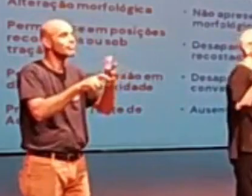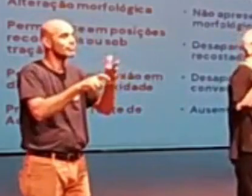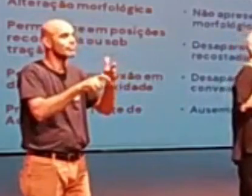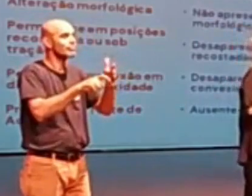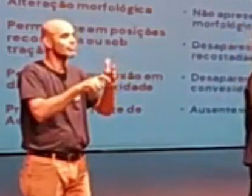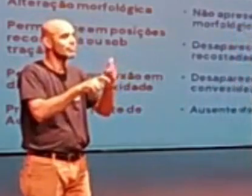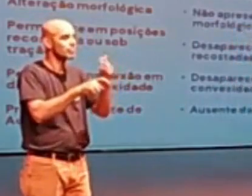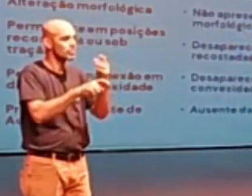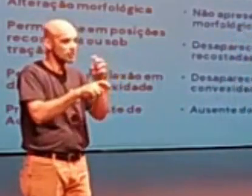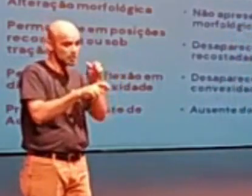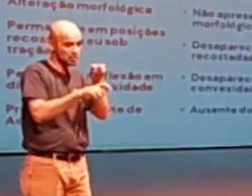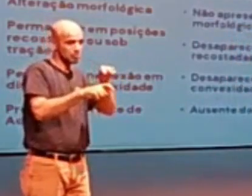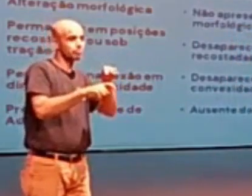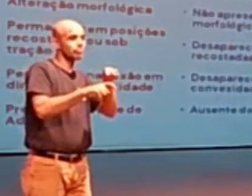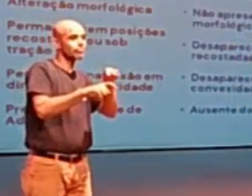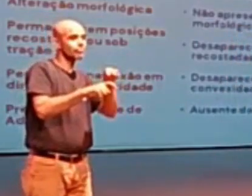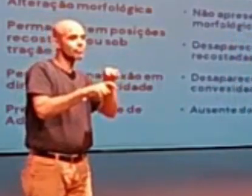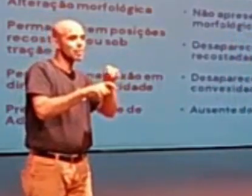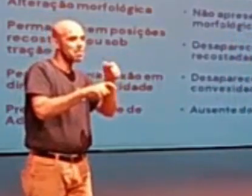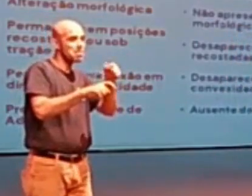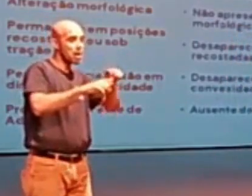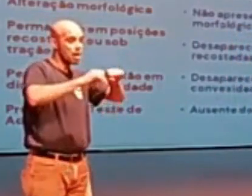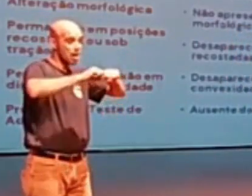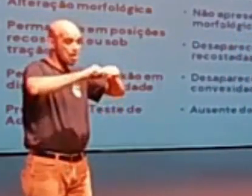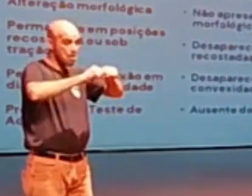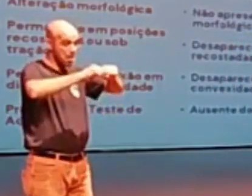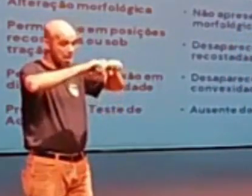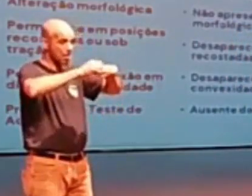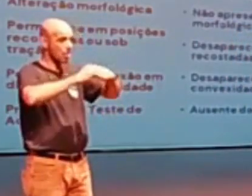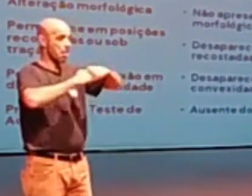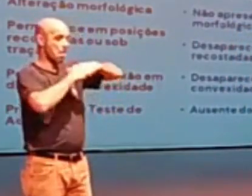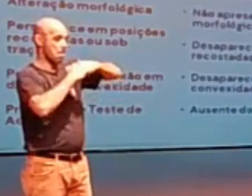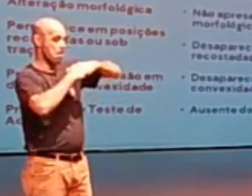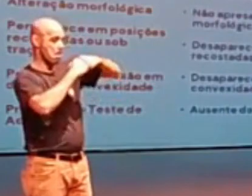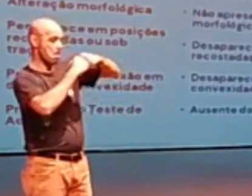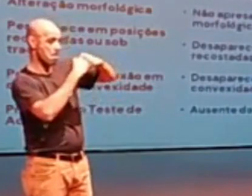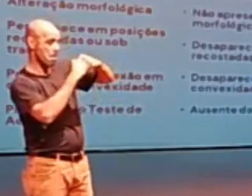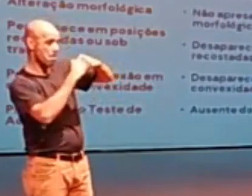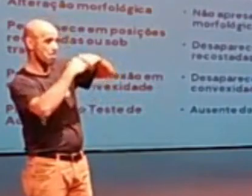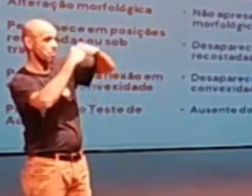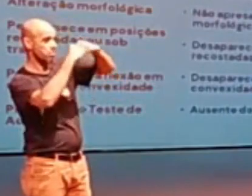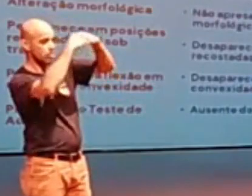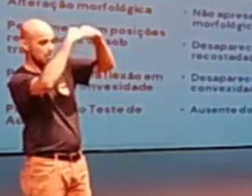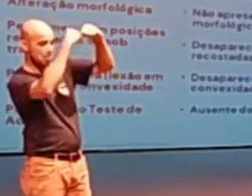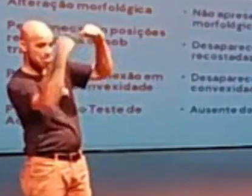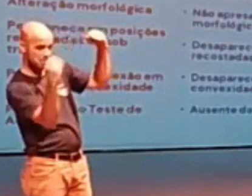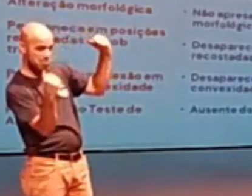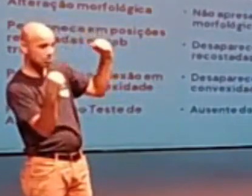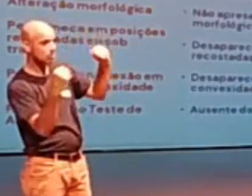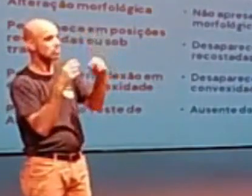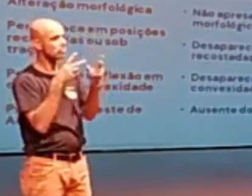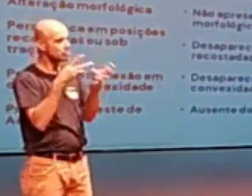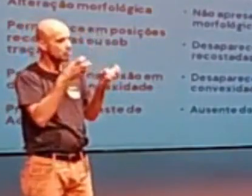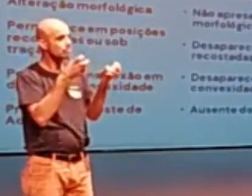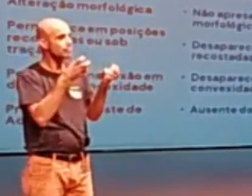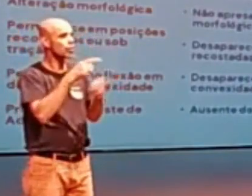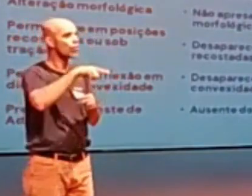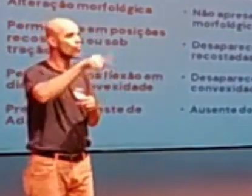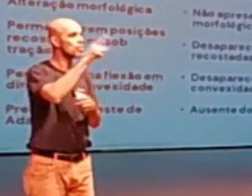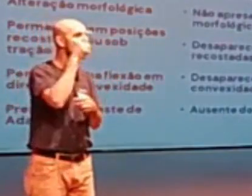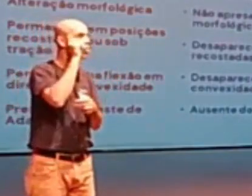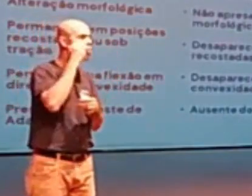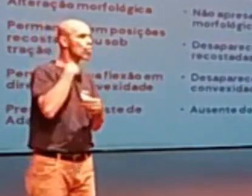com uma alteração bem grande de alinhamento, Por exemplo, acho que vocês